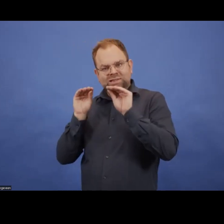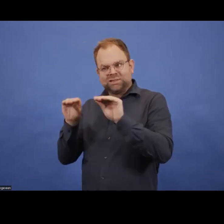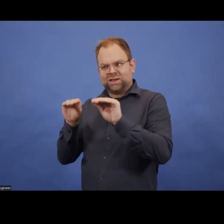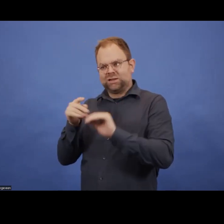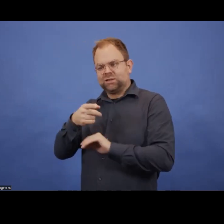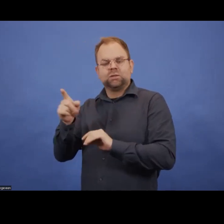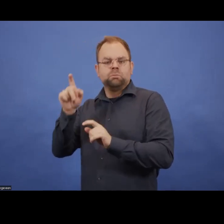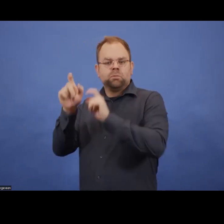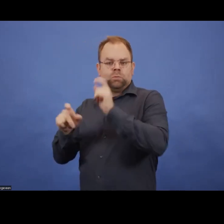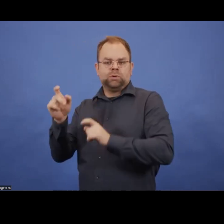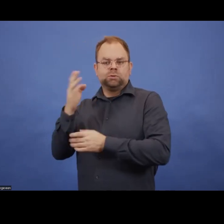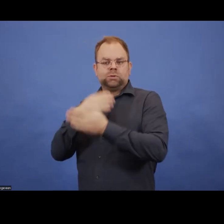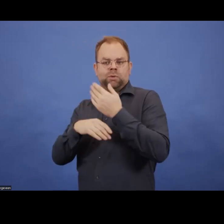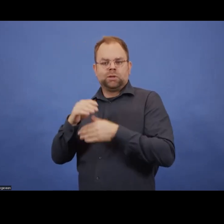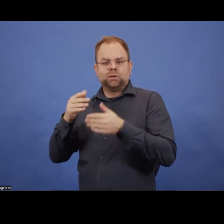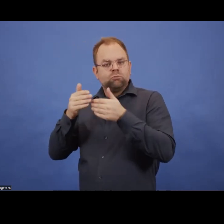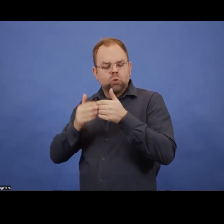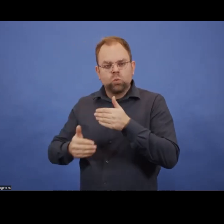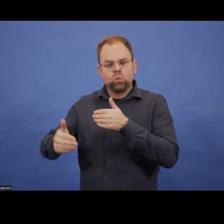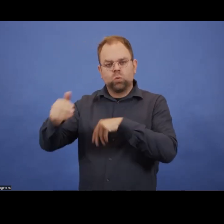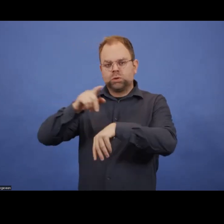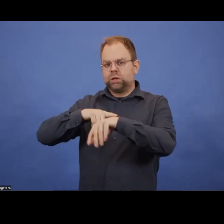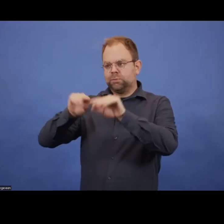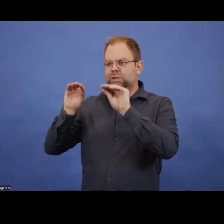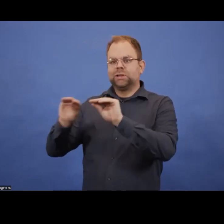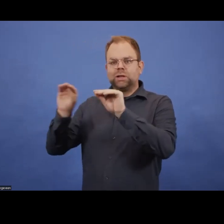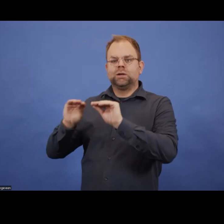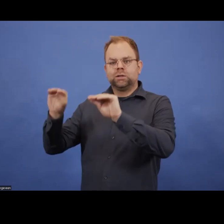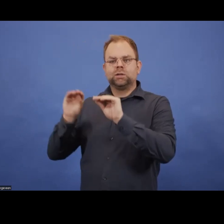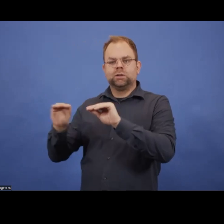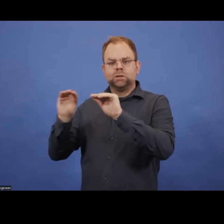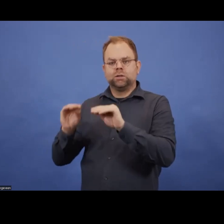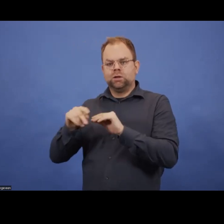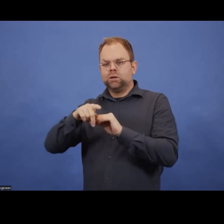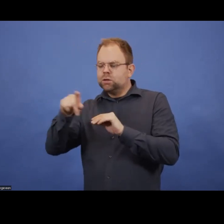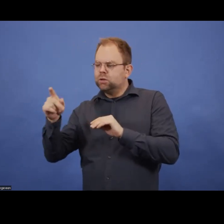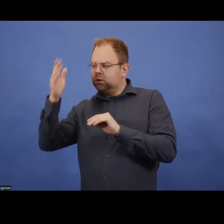para ser su voz y defender sus derechos.